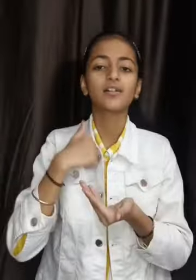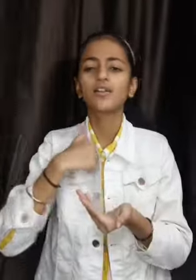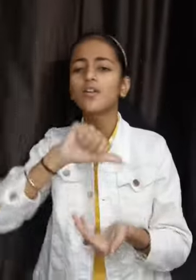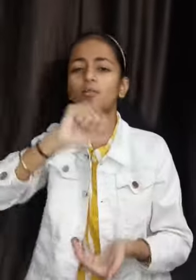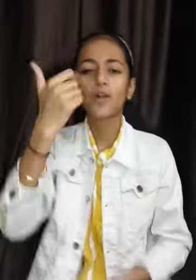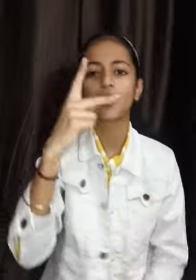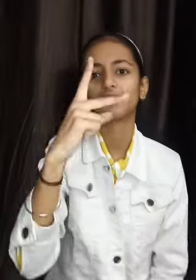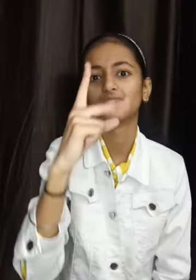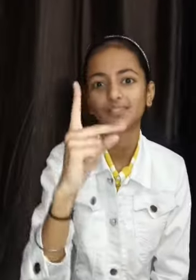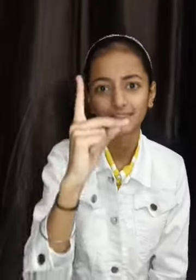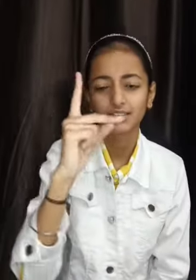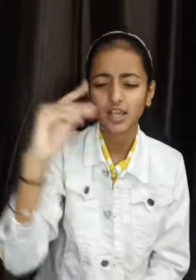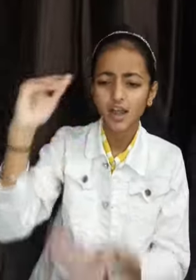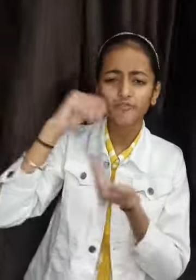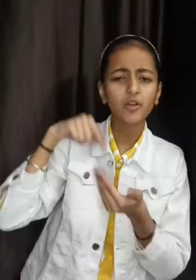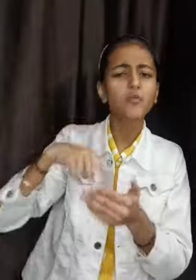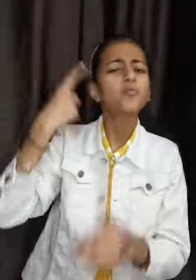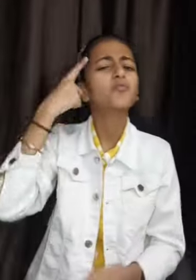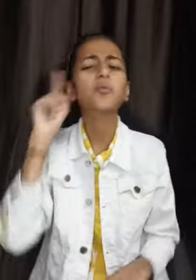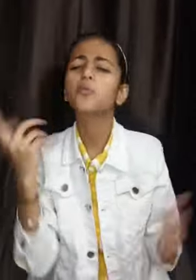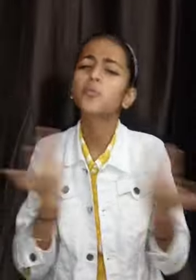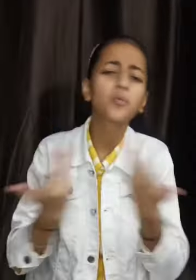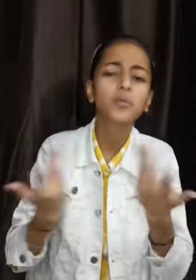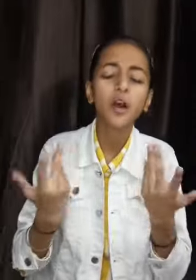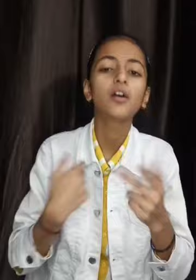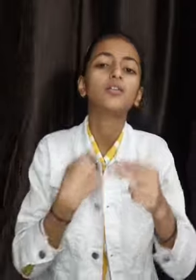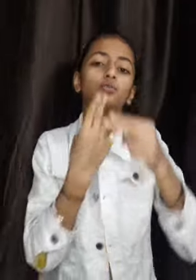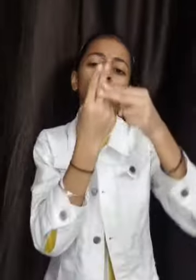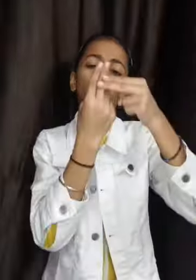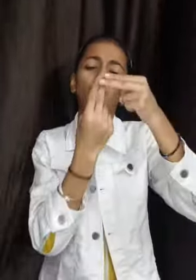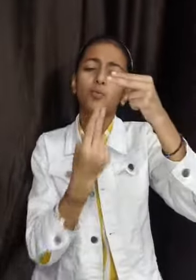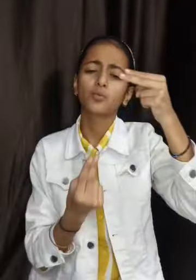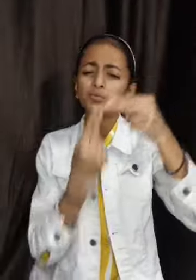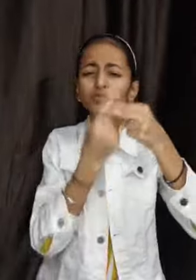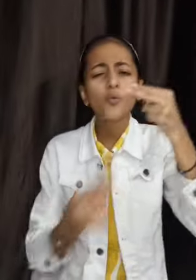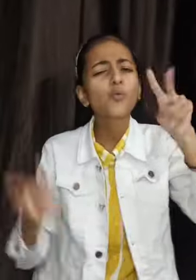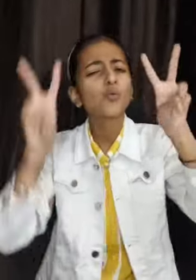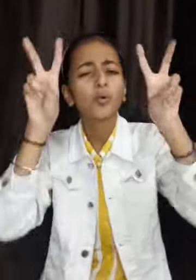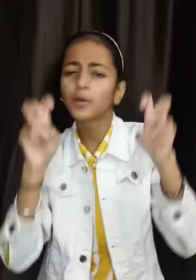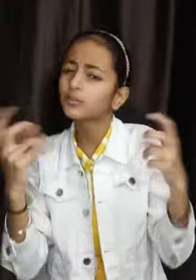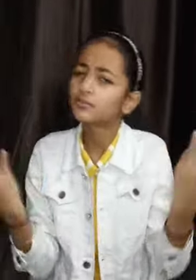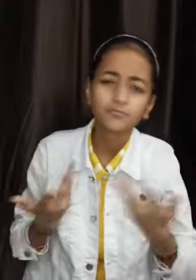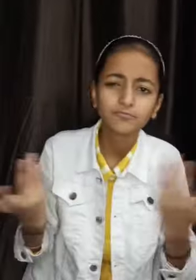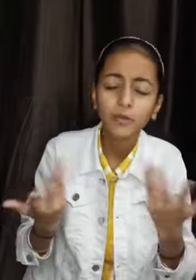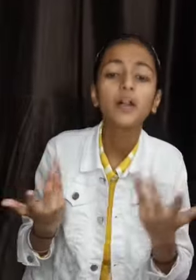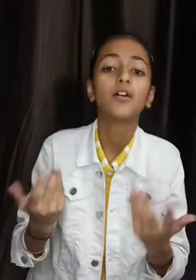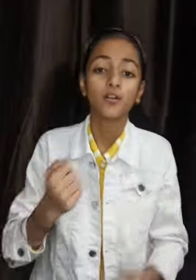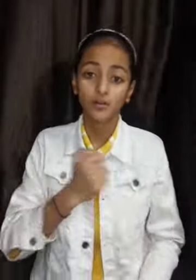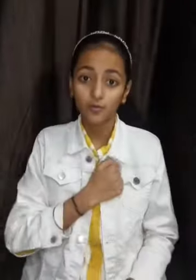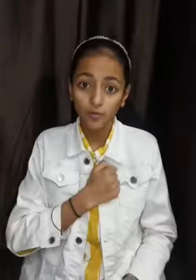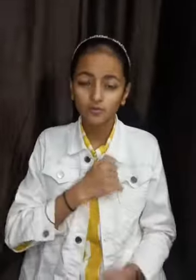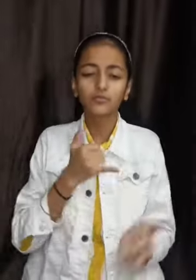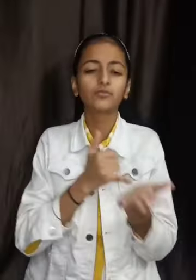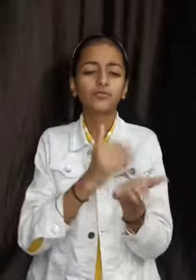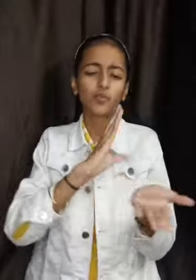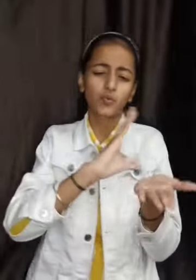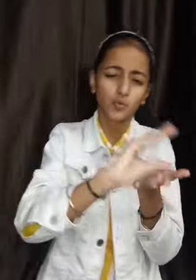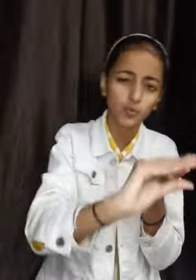स्थान प्राप्त कर राष्ट्रीय स्तर पर हिसार केंद्र का नाम रोशन किया। मेरे निबंध का विषय